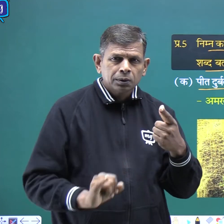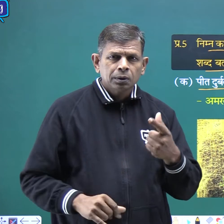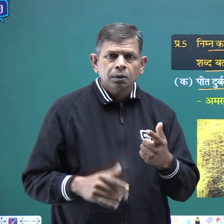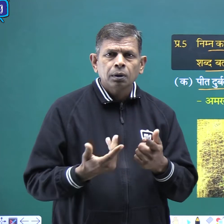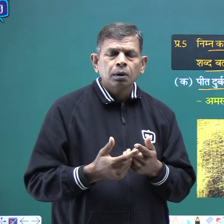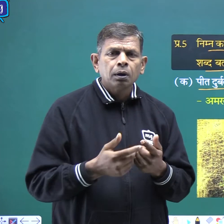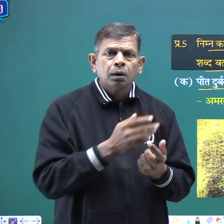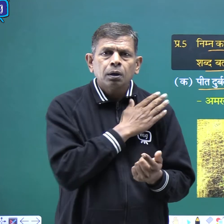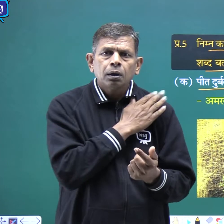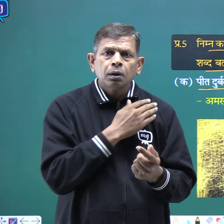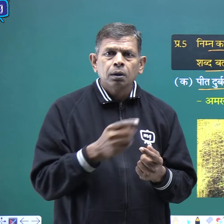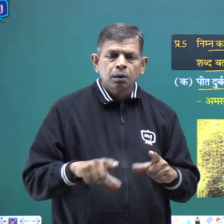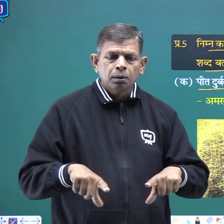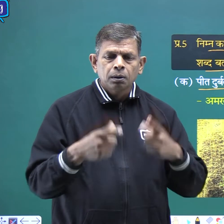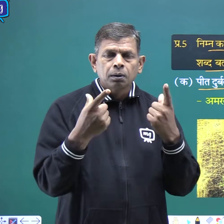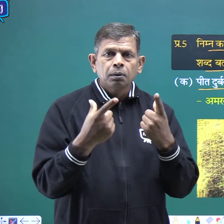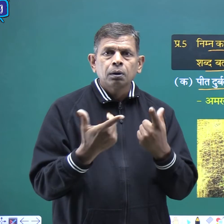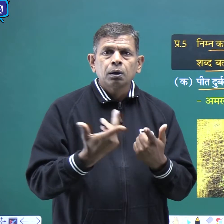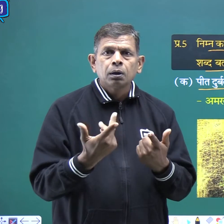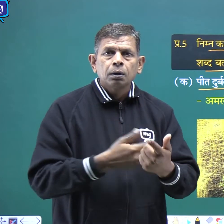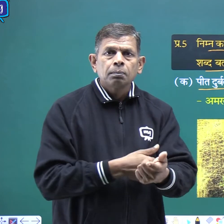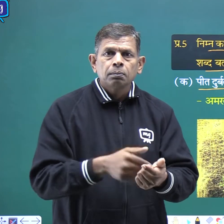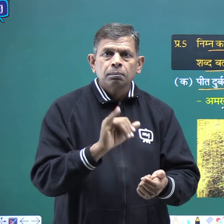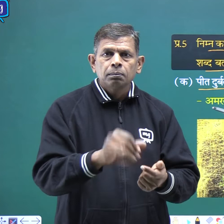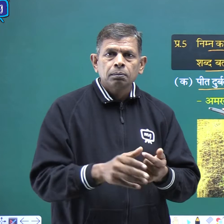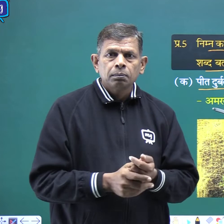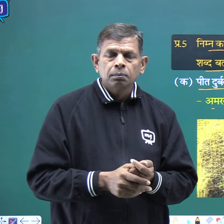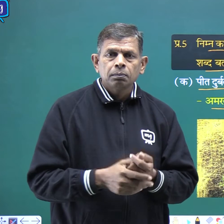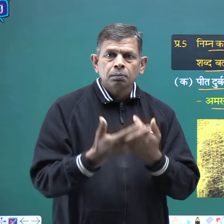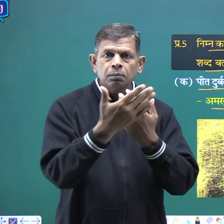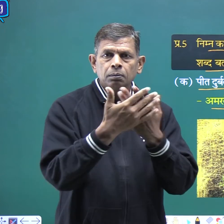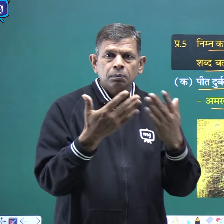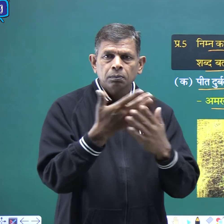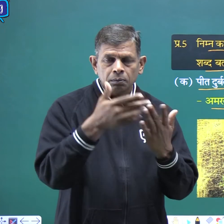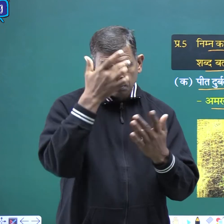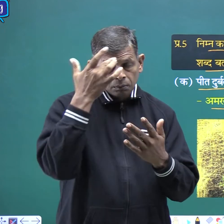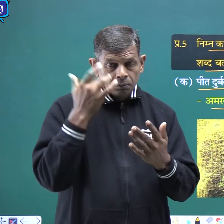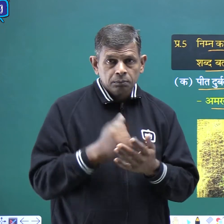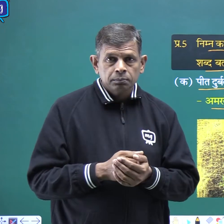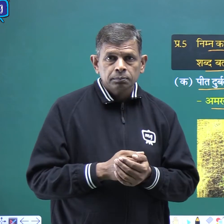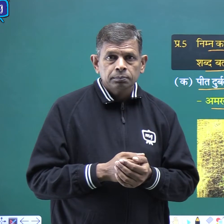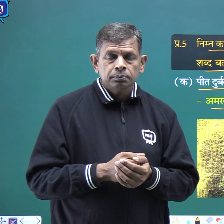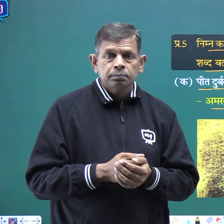परजीवी पादप कौन सा है? अमरबेल।